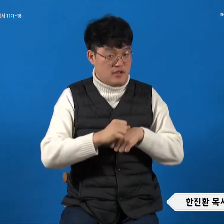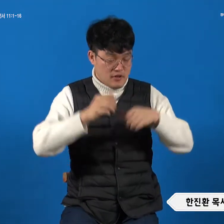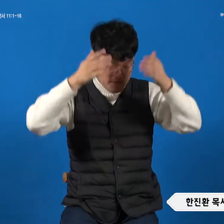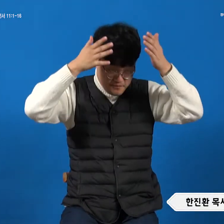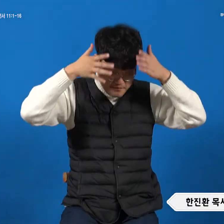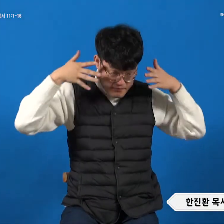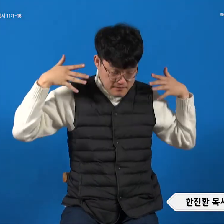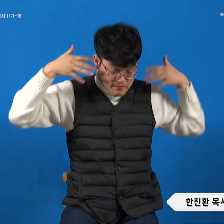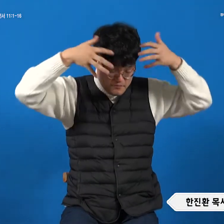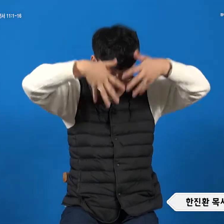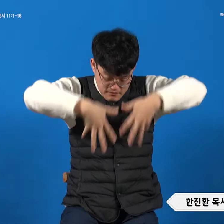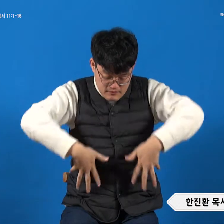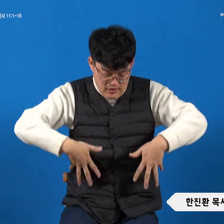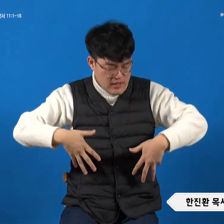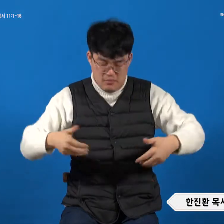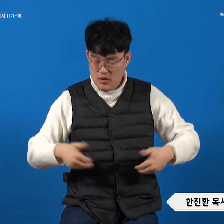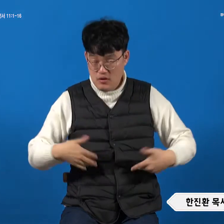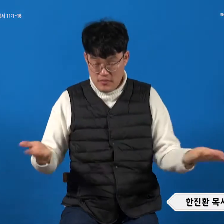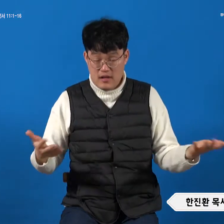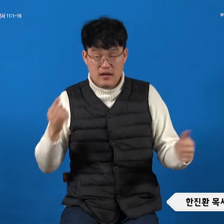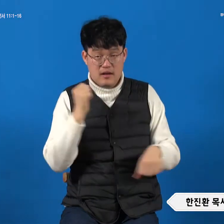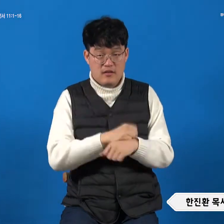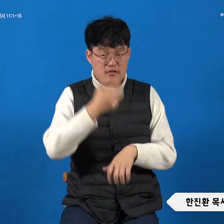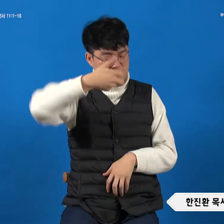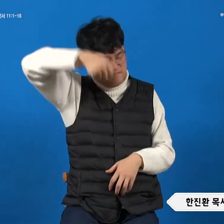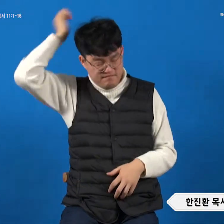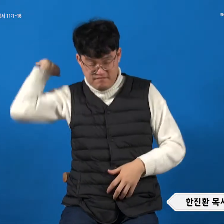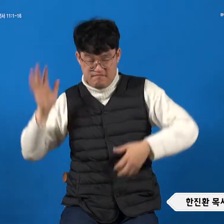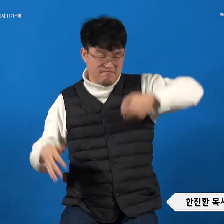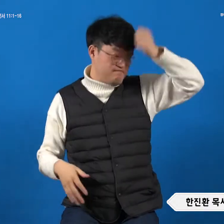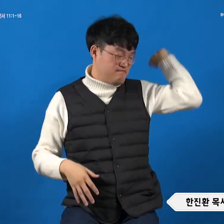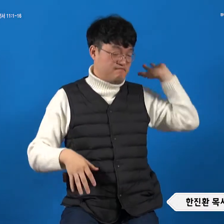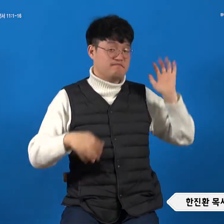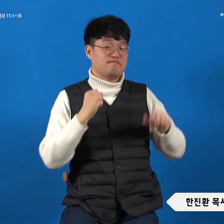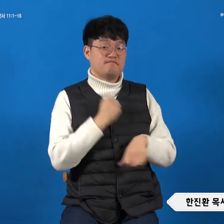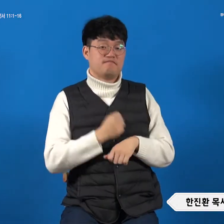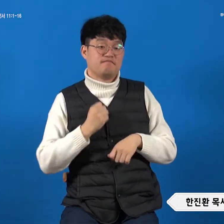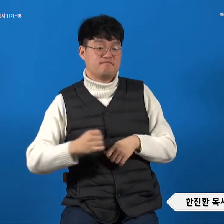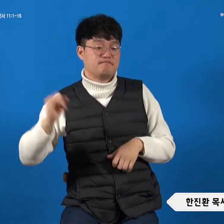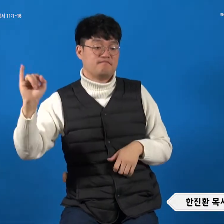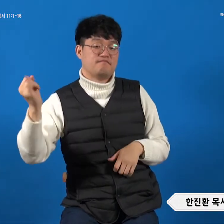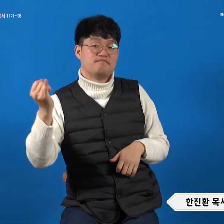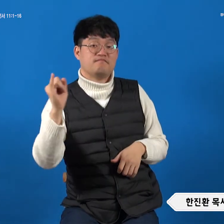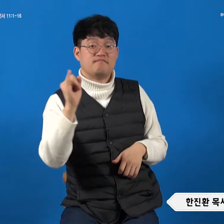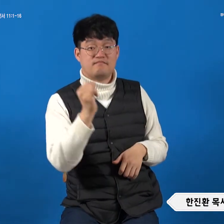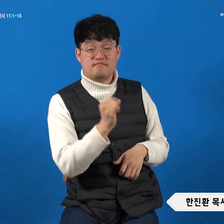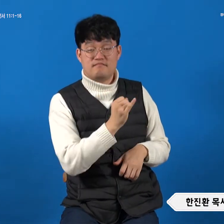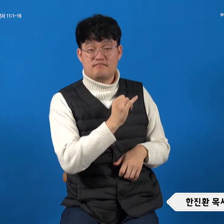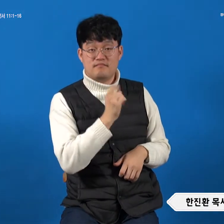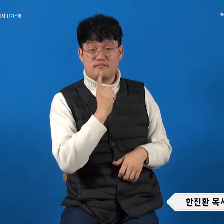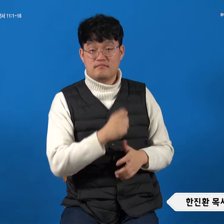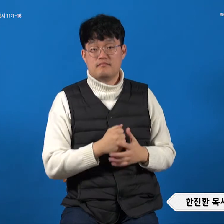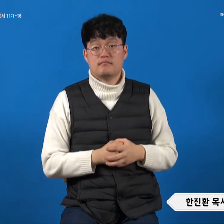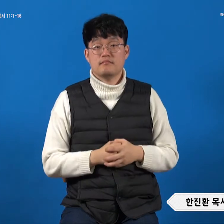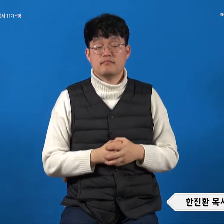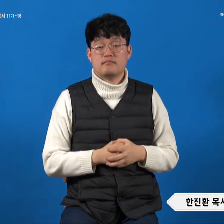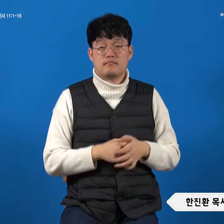그래서 이런 거추장스러운 형식에 구애받을 필요가 없다 하면서 이 노울을 다 집어 던져버린 것입니다.